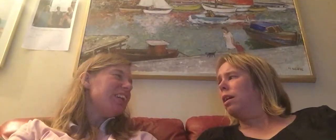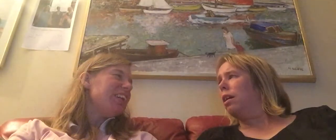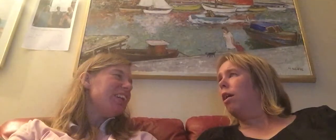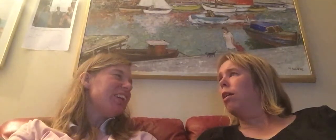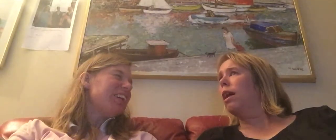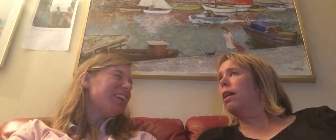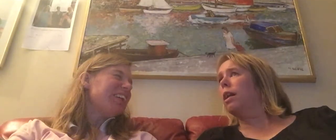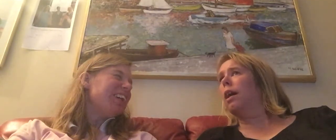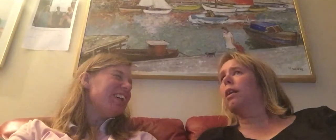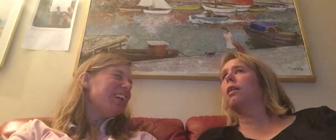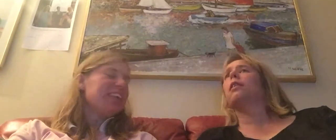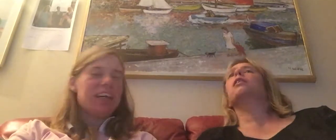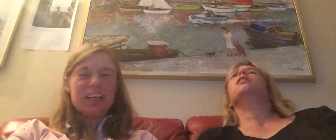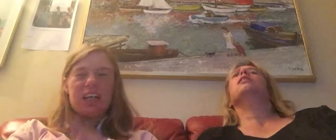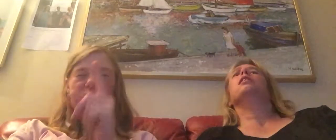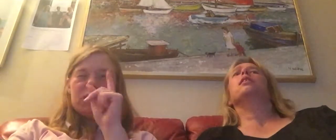Lennart. Ja, Lennart.